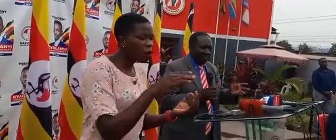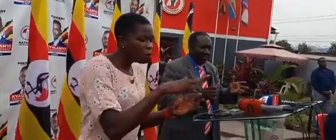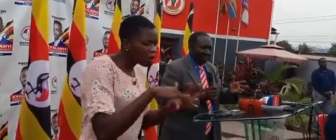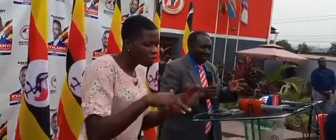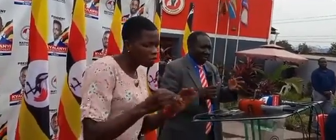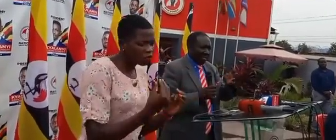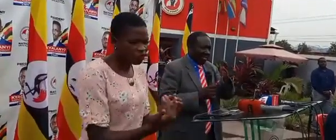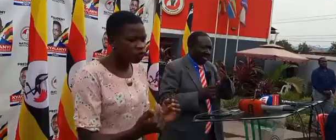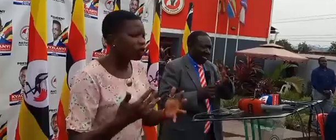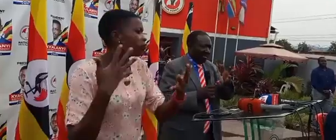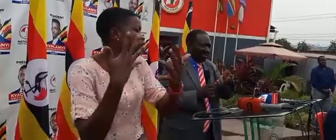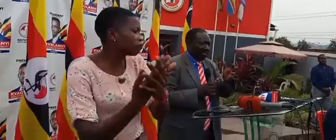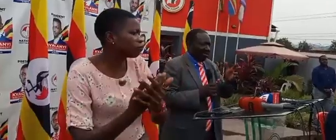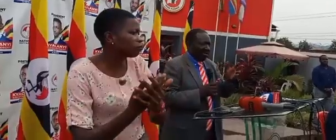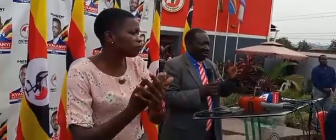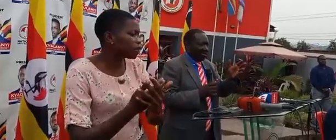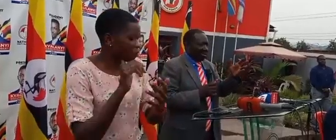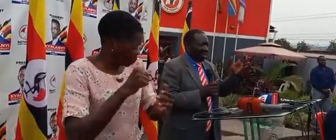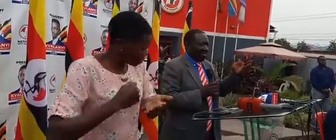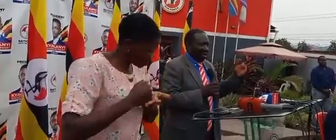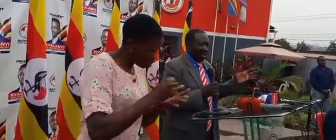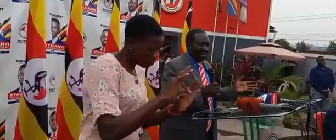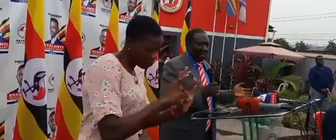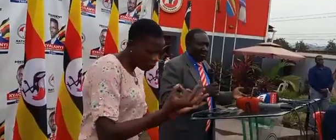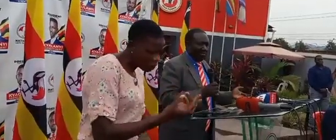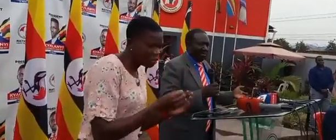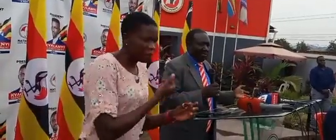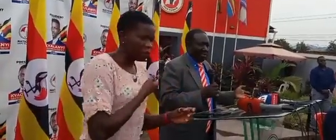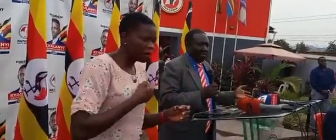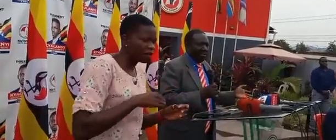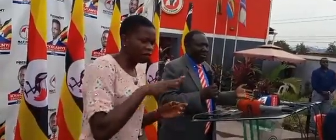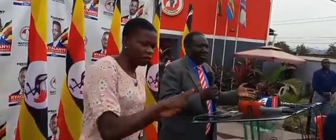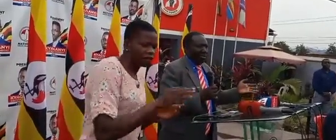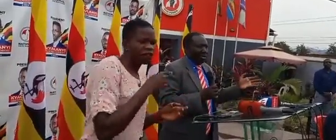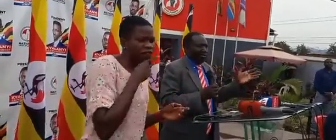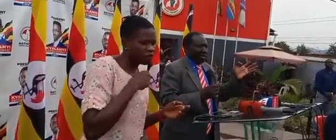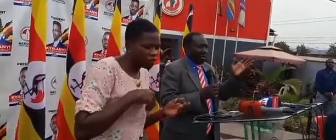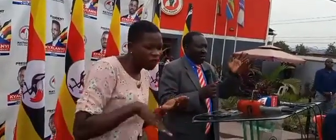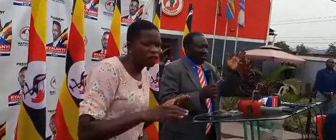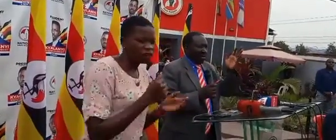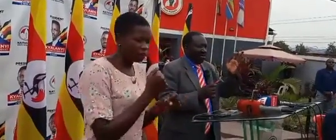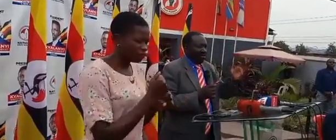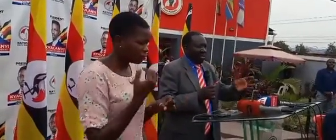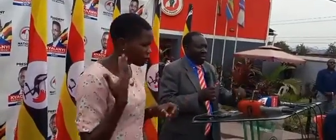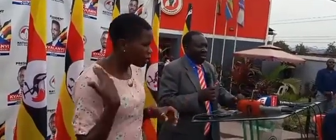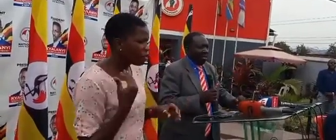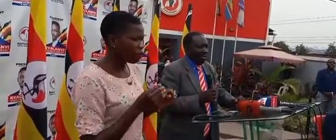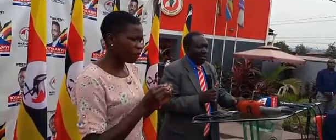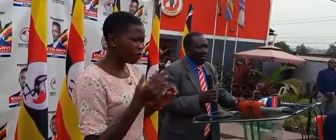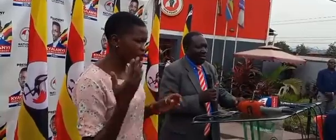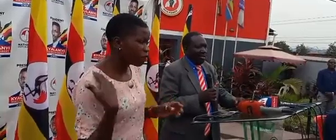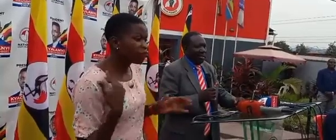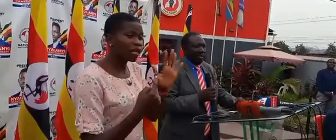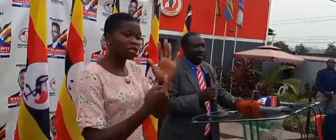makomera abali e Kitalya. Tulina amaka mayitirivu obungi, amaka ga munaffe nga